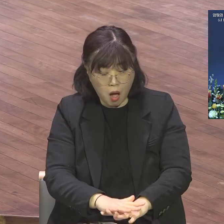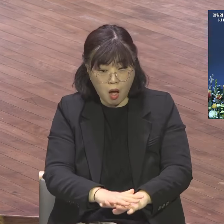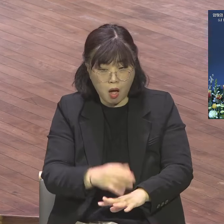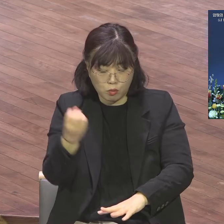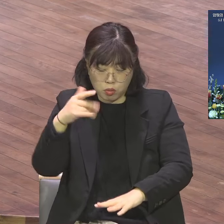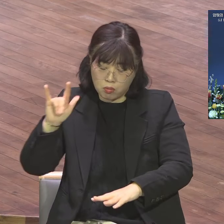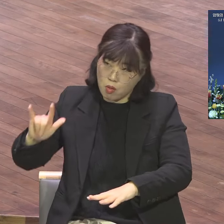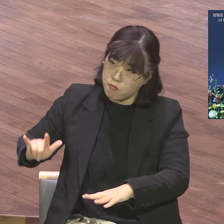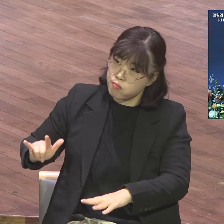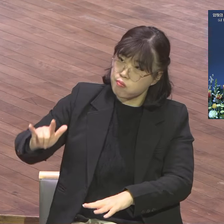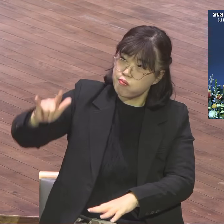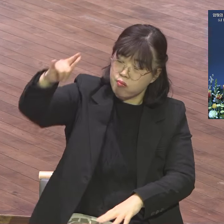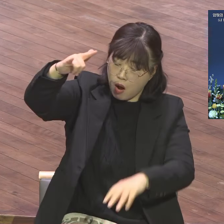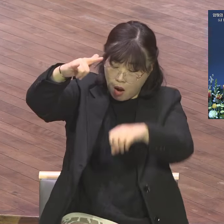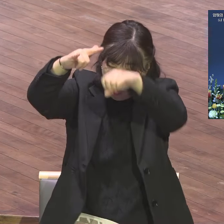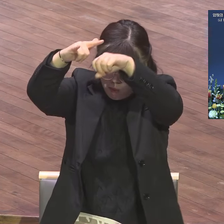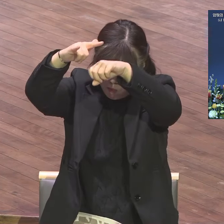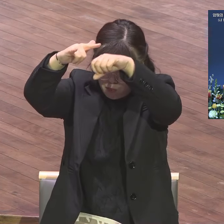타고